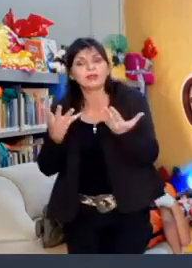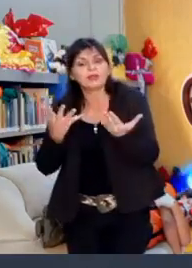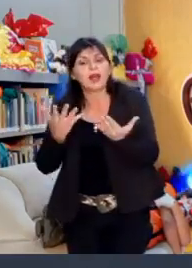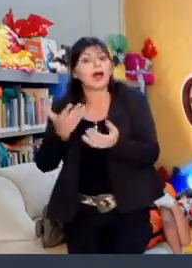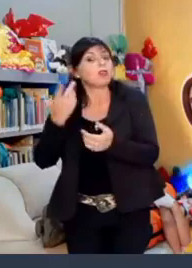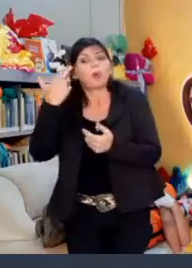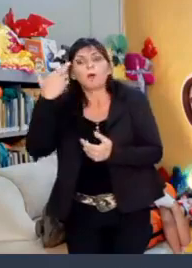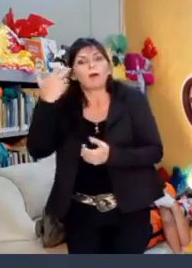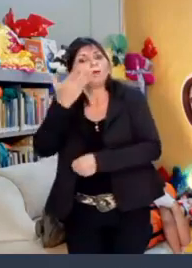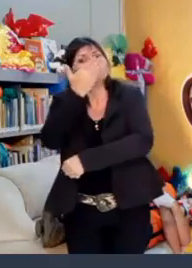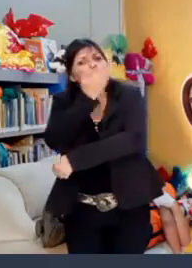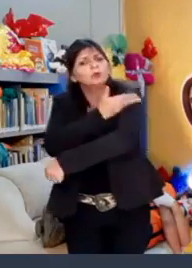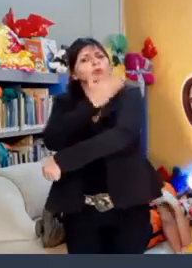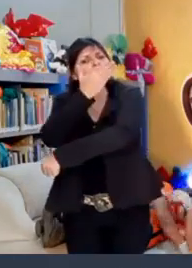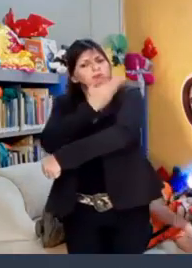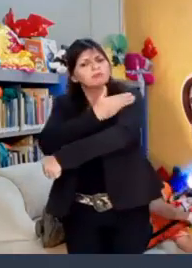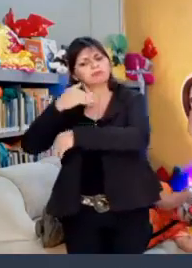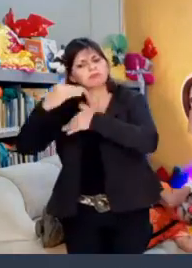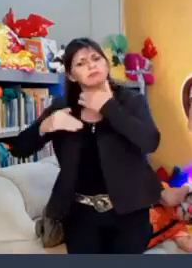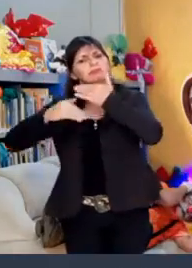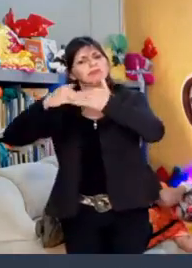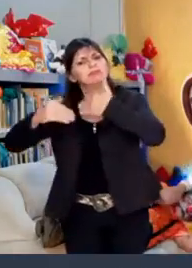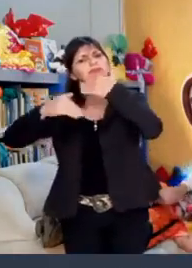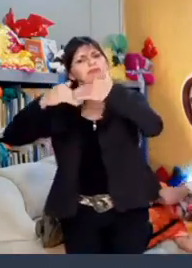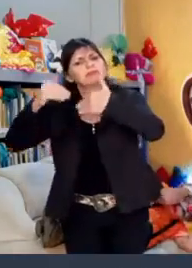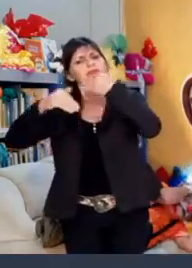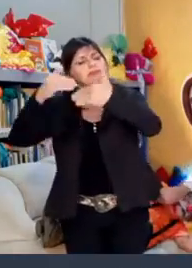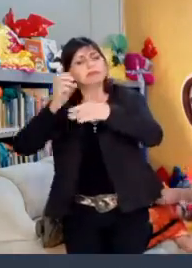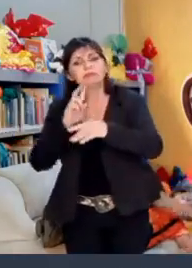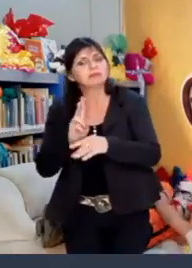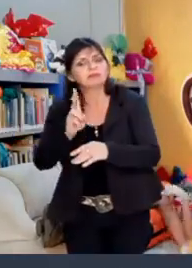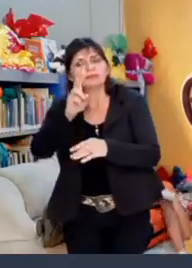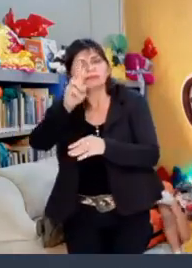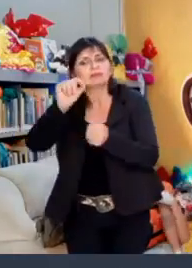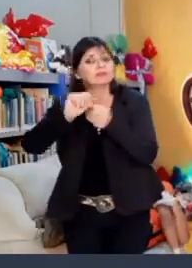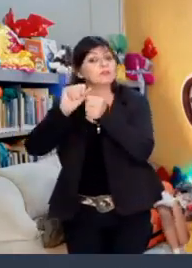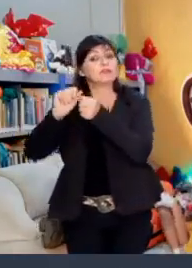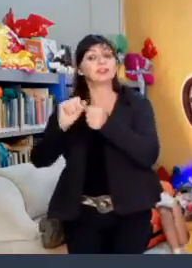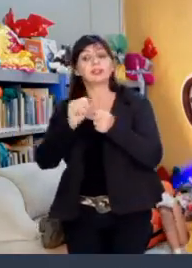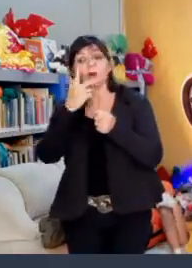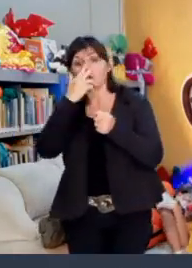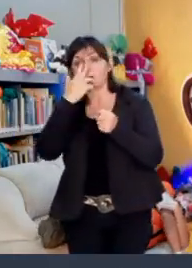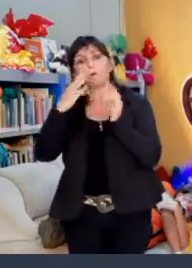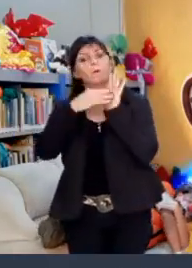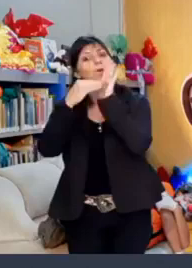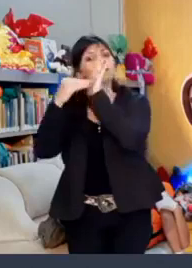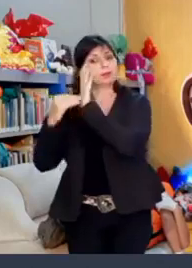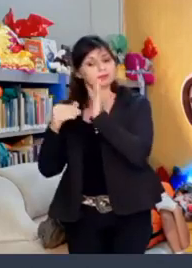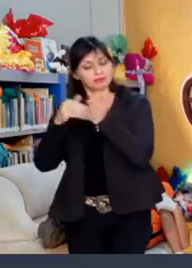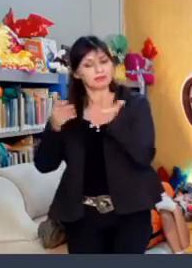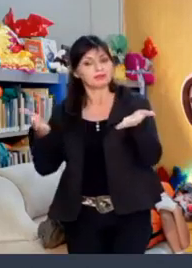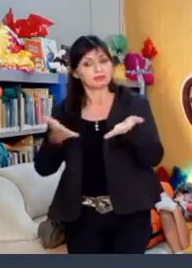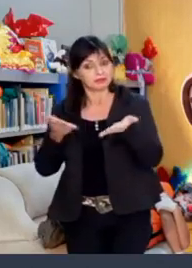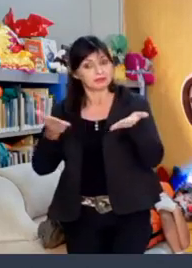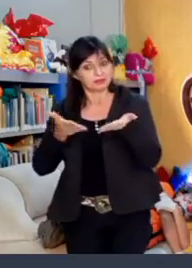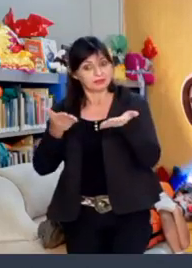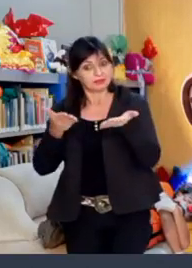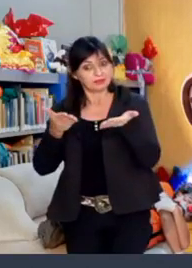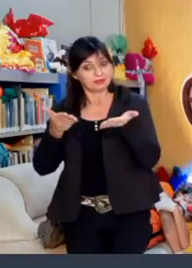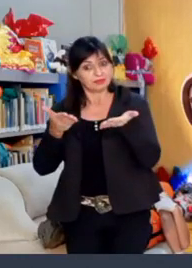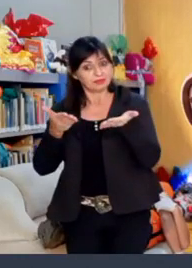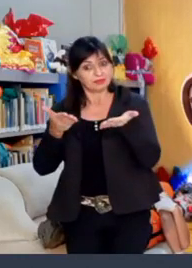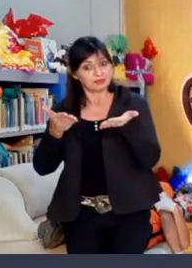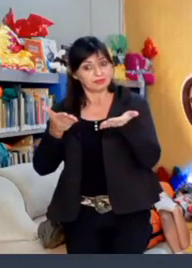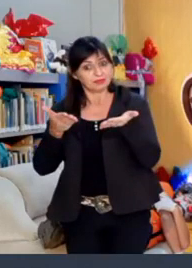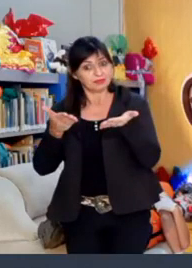tradição também das demais etnias, ou da maioria das etnias que compuseram a cidade de Erechim.